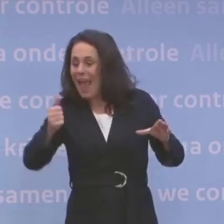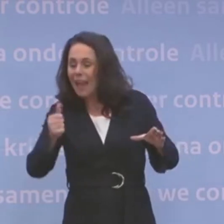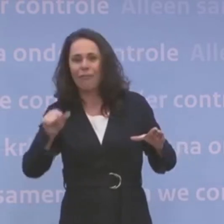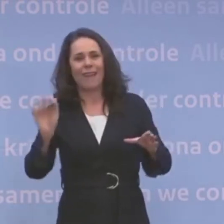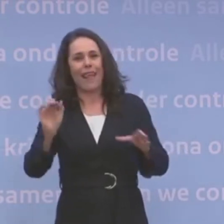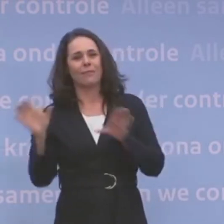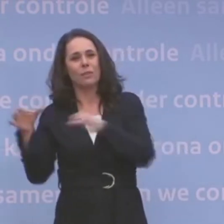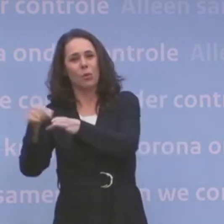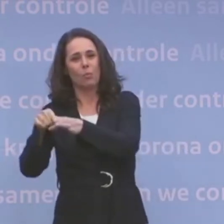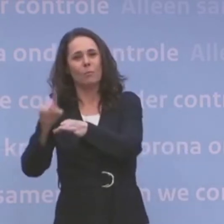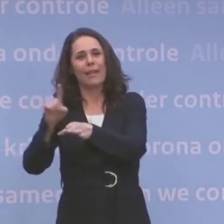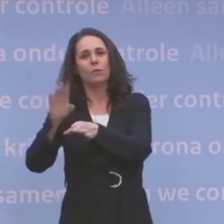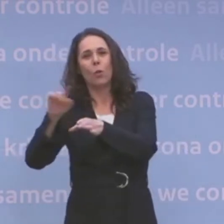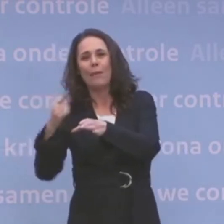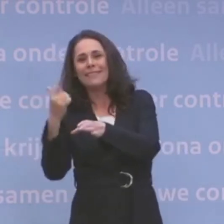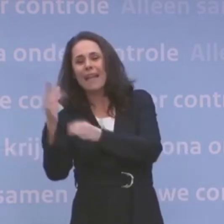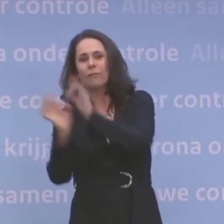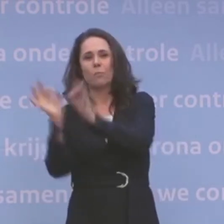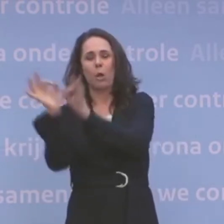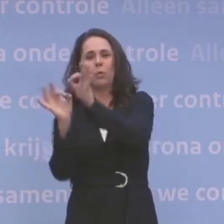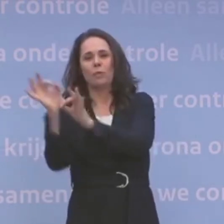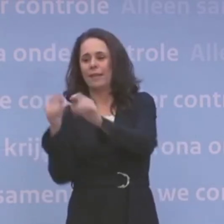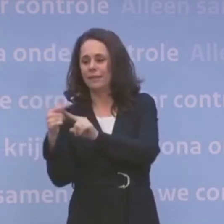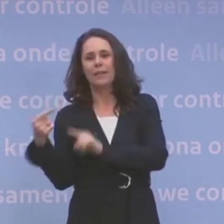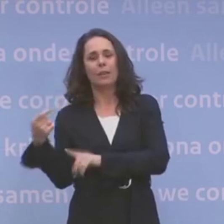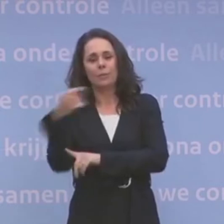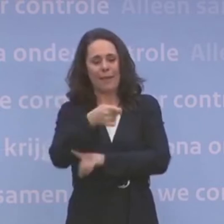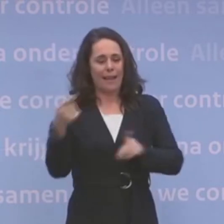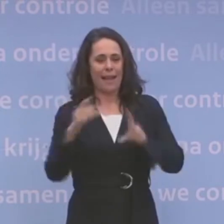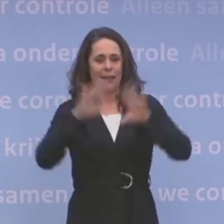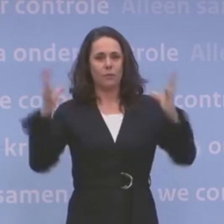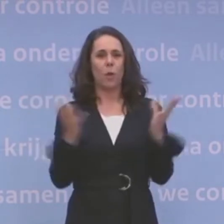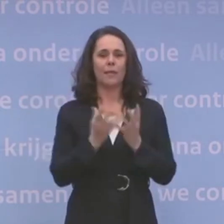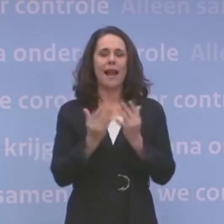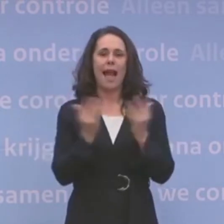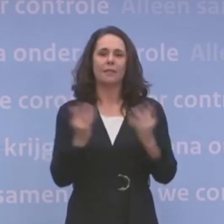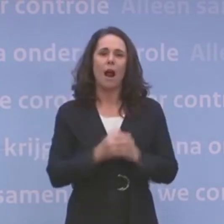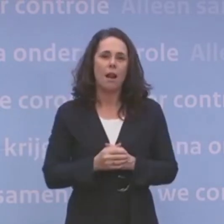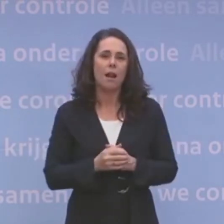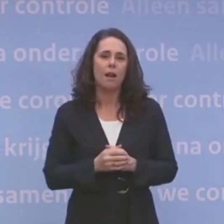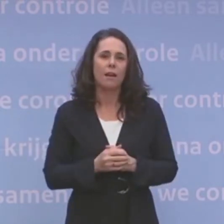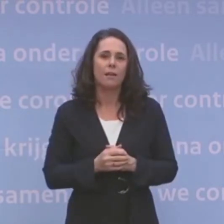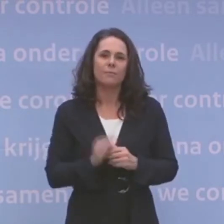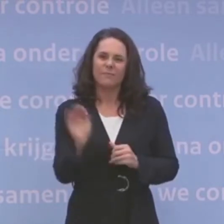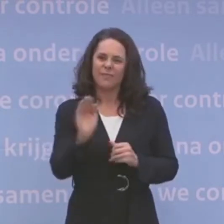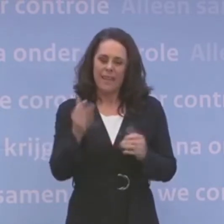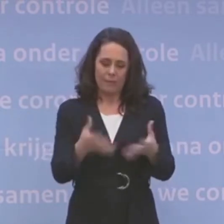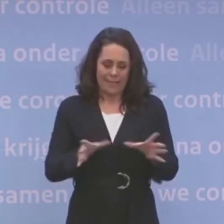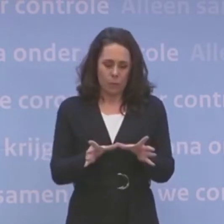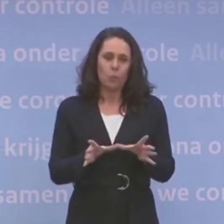maar 0,7% bijdraagt aan het totaal aantal ziektegevallen, terwijl natuurlijk die leeftijdsgroep wel